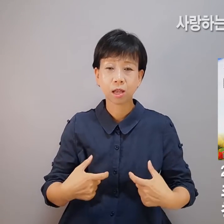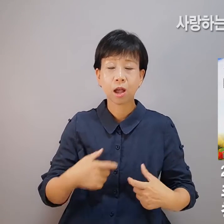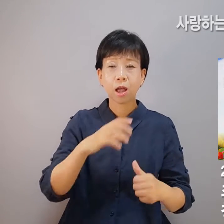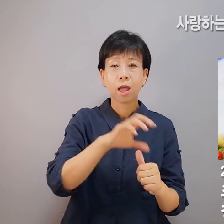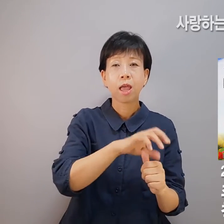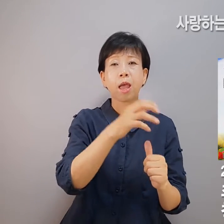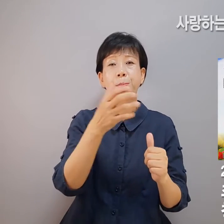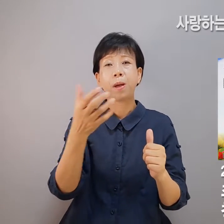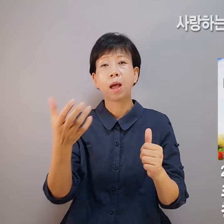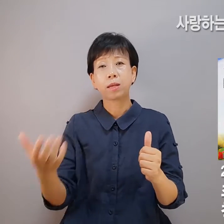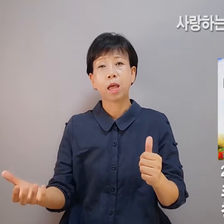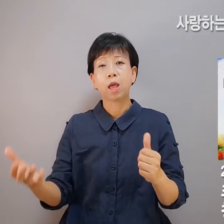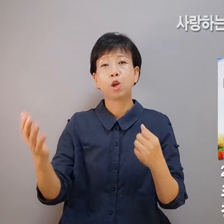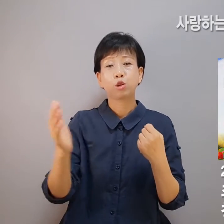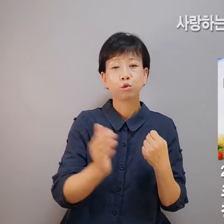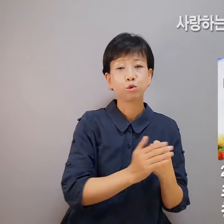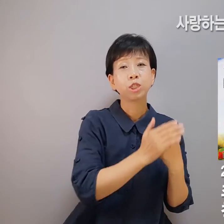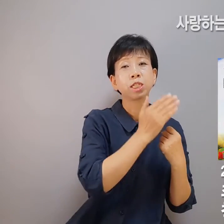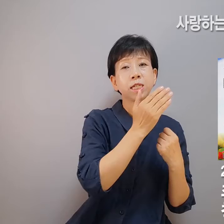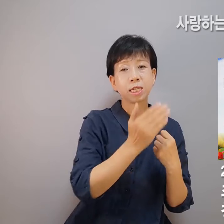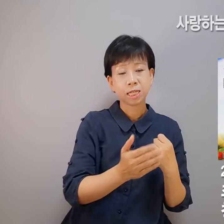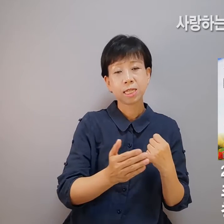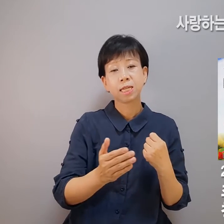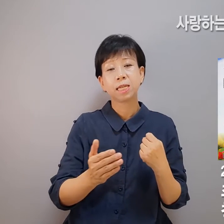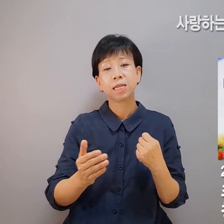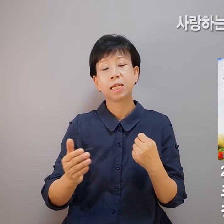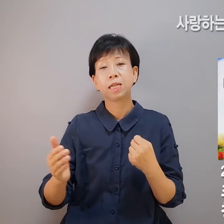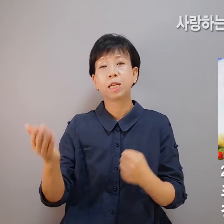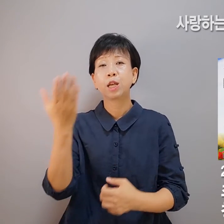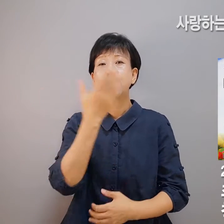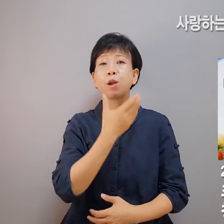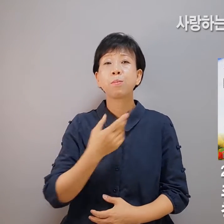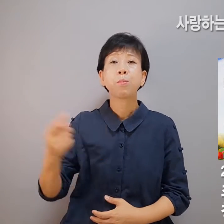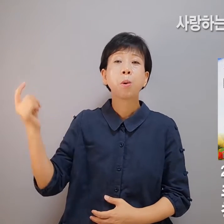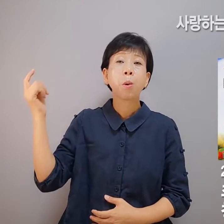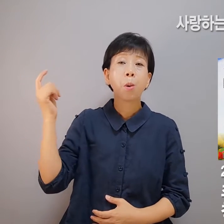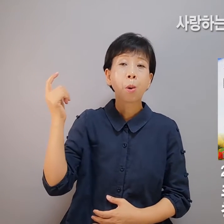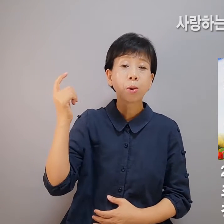위에서 해방해 주시니